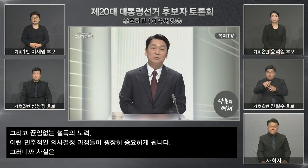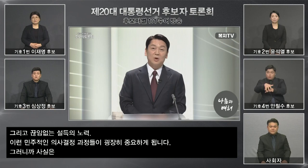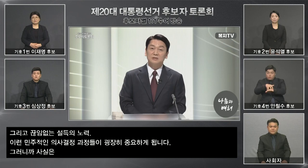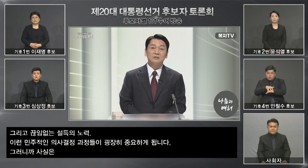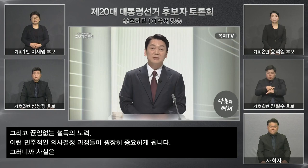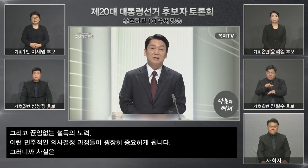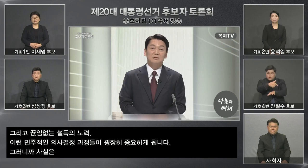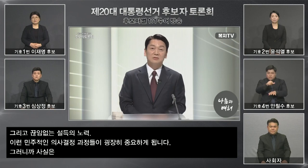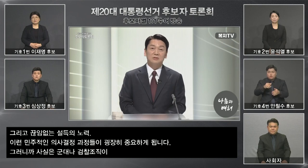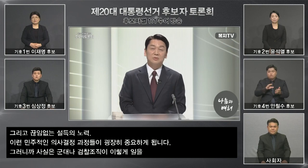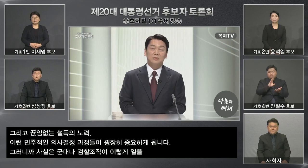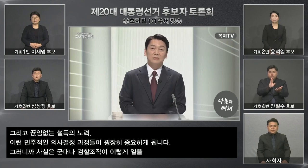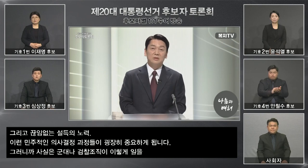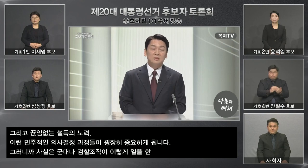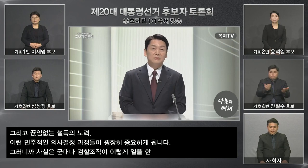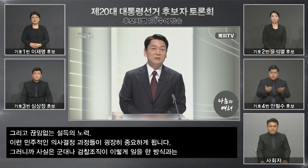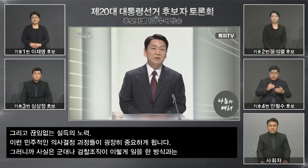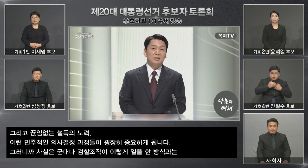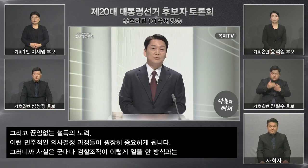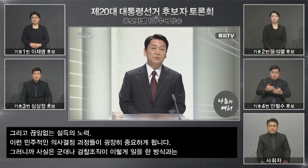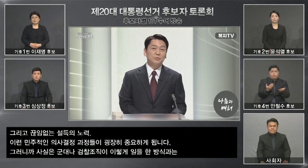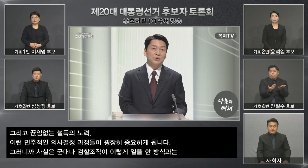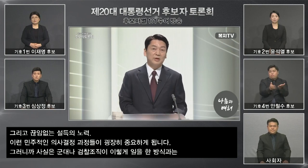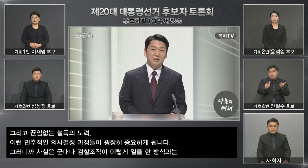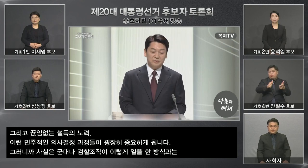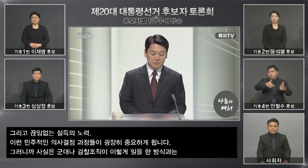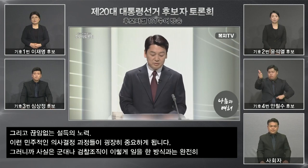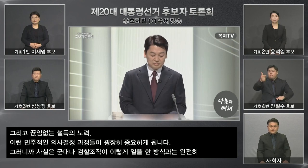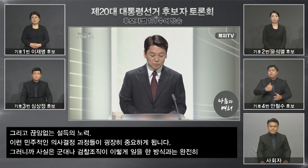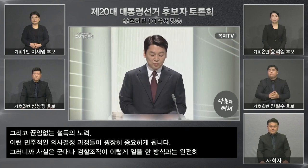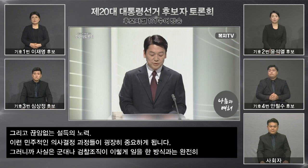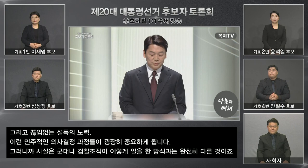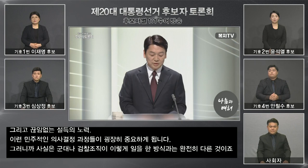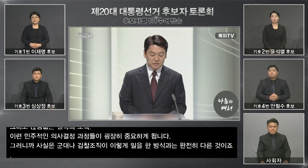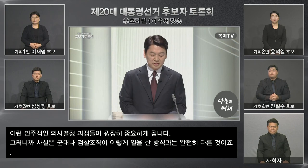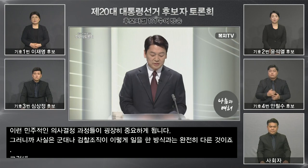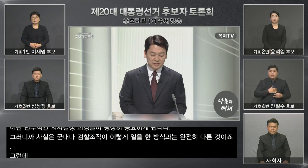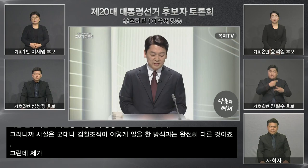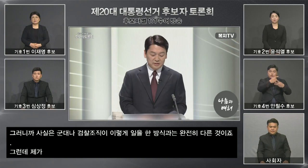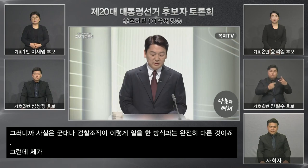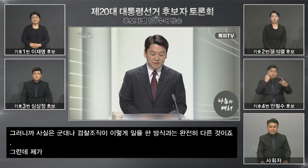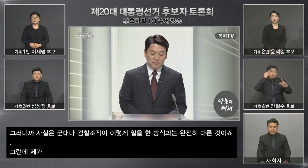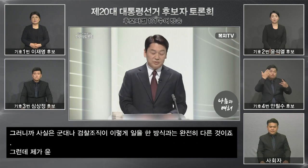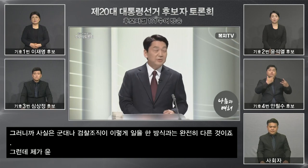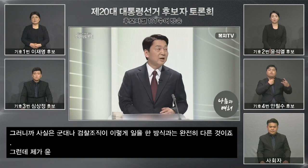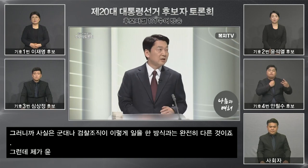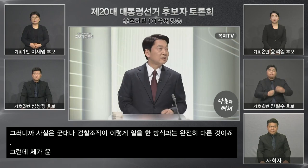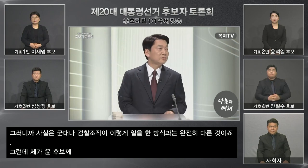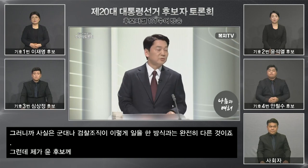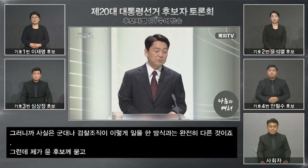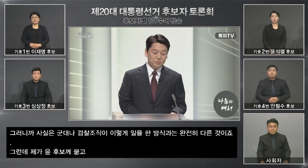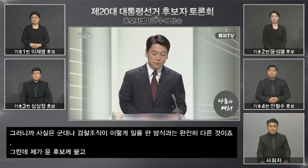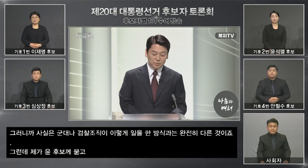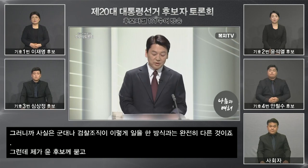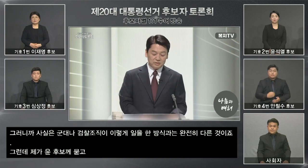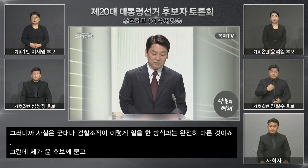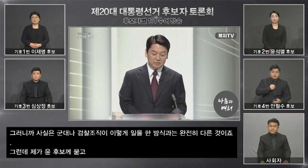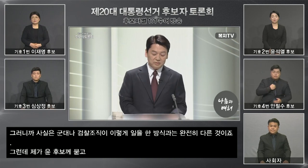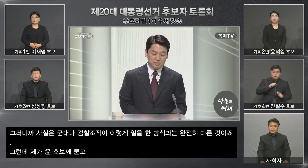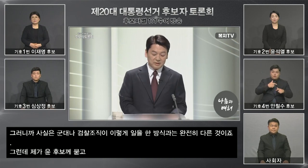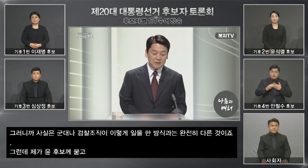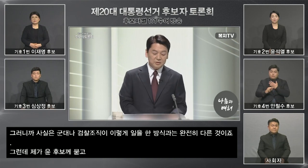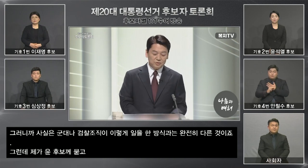한 방식과는 완전히 다른 것이죠. 그런데 제가 윤 후보께 묻고 싶은 것이 저나 또는 윤